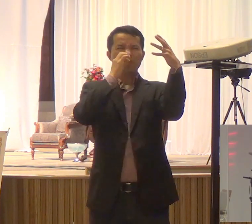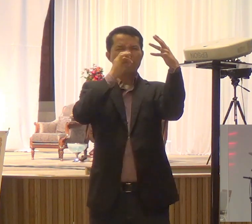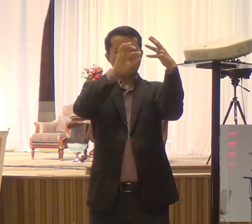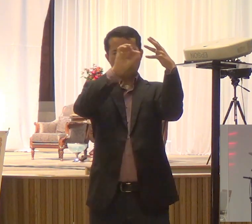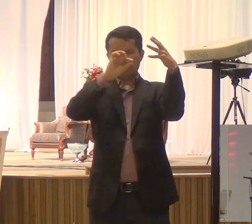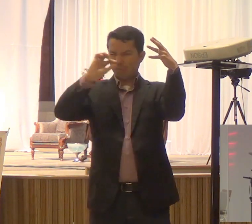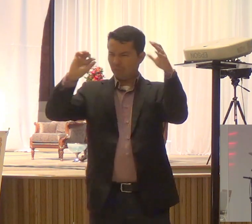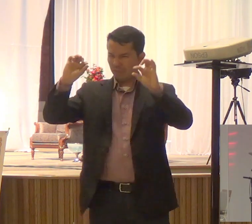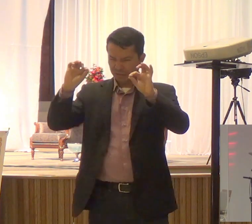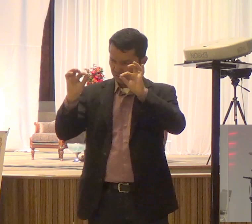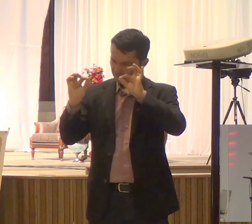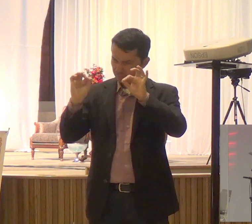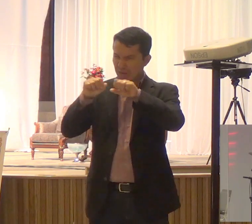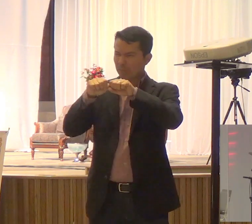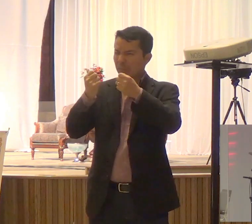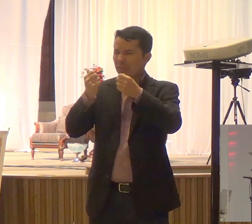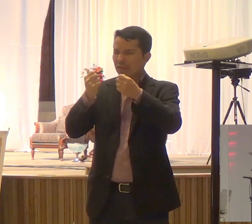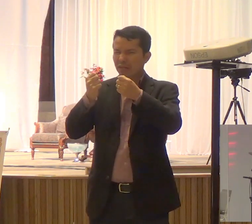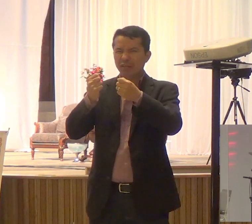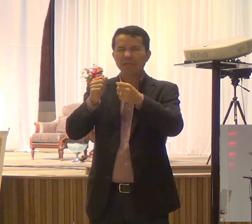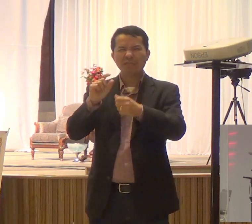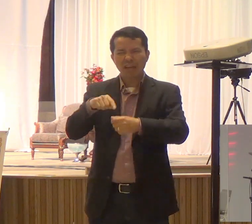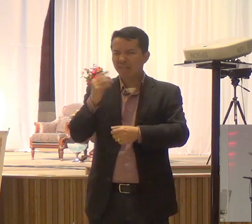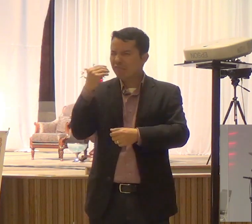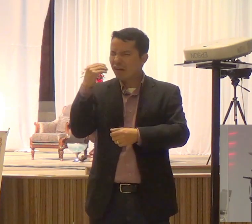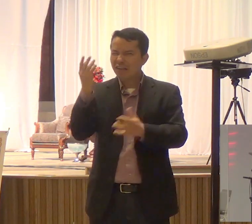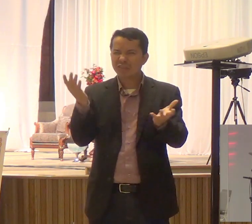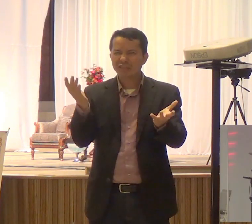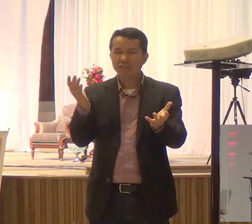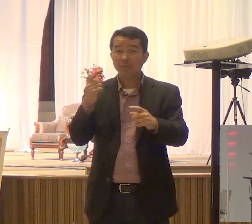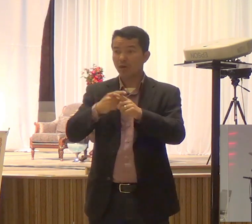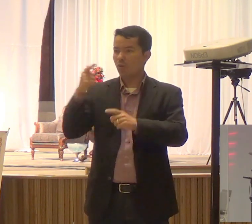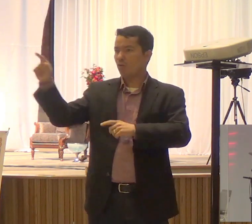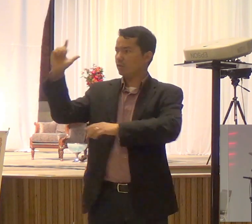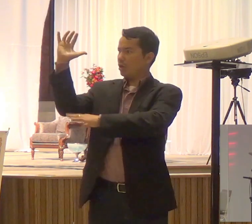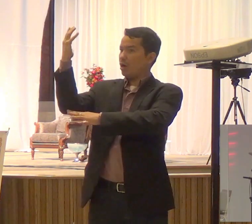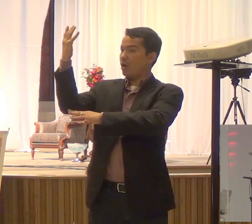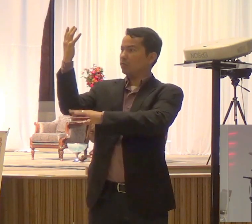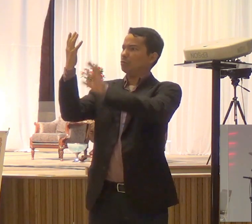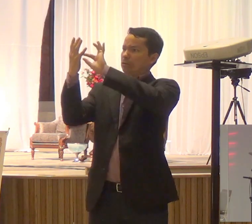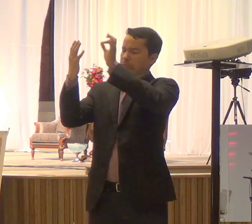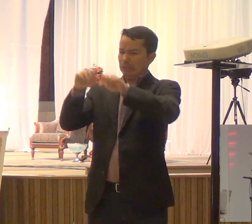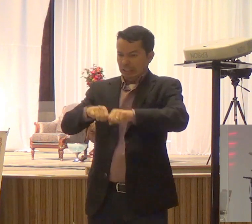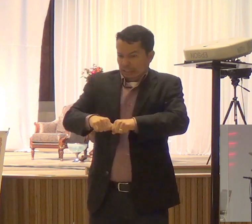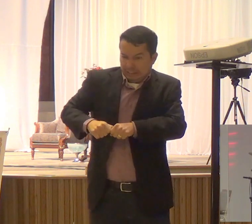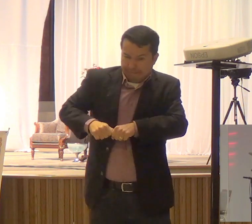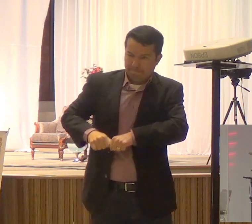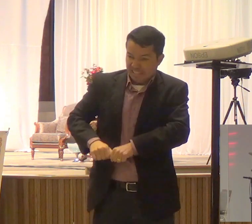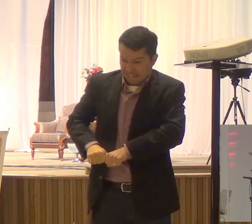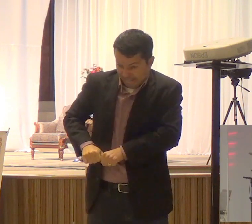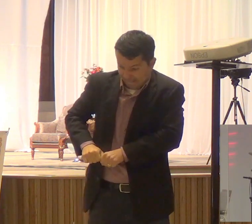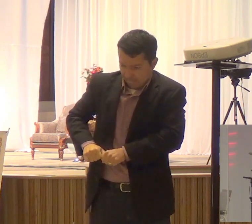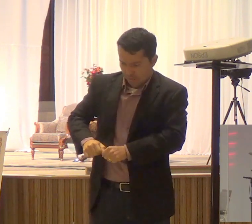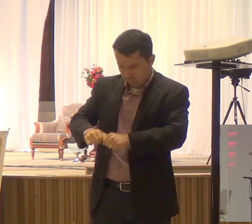fracotes até, se a gente comparasse a qualquer outra árvore ou a qualquer outra planta, tá? E Ezequiel vem fazendo